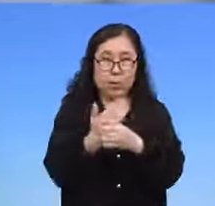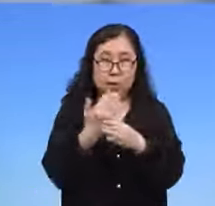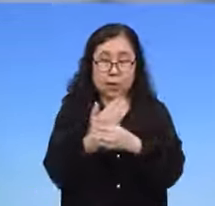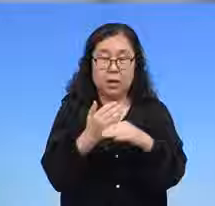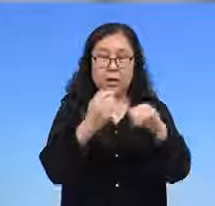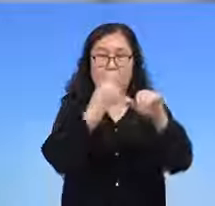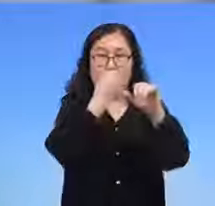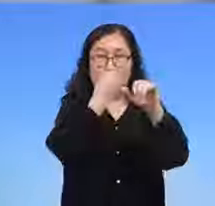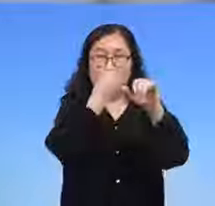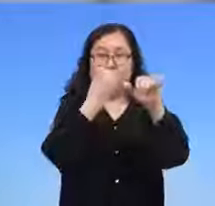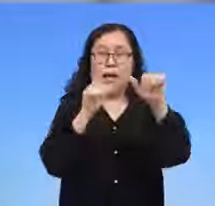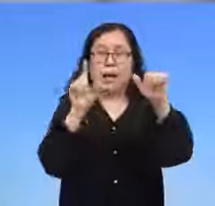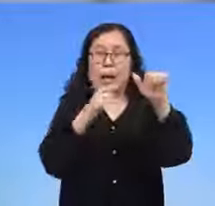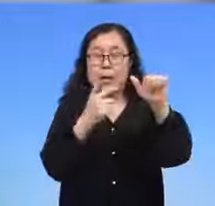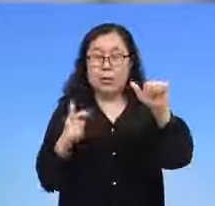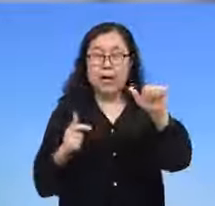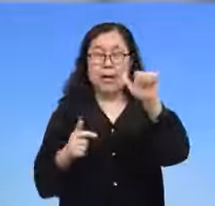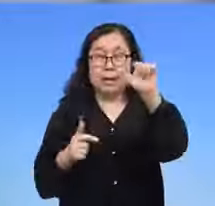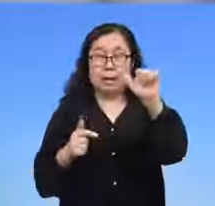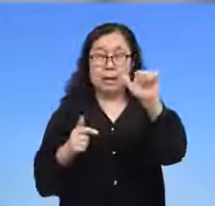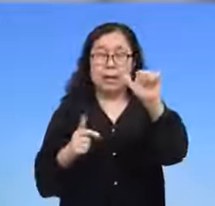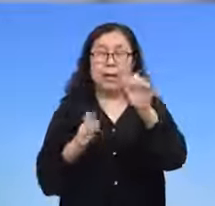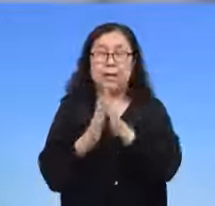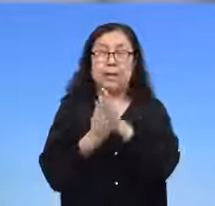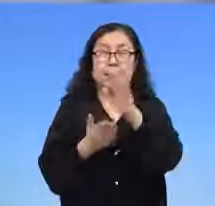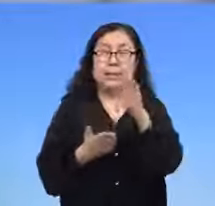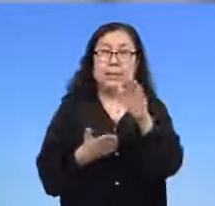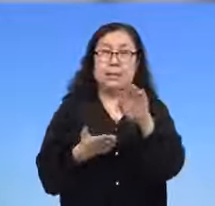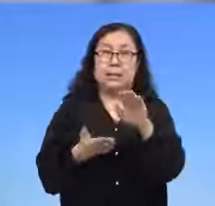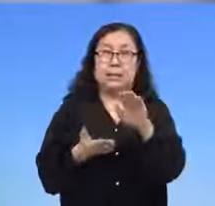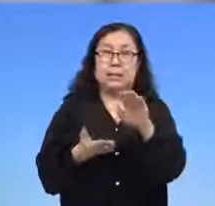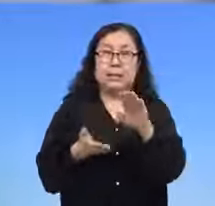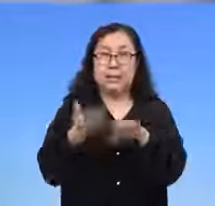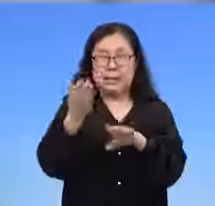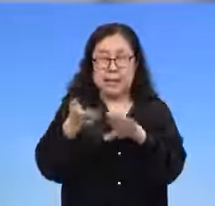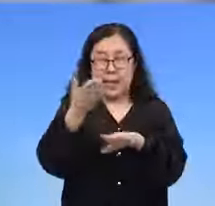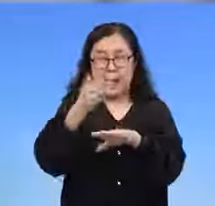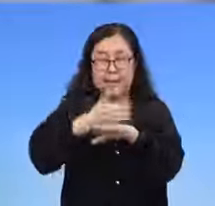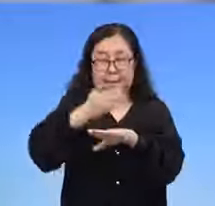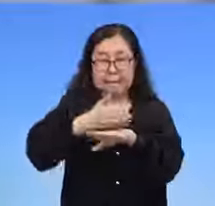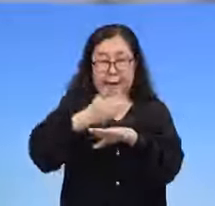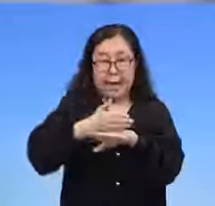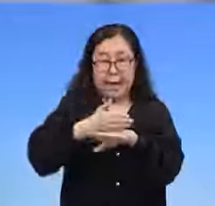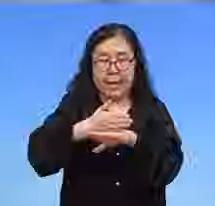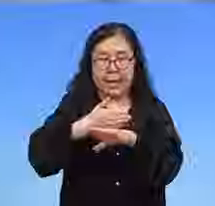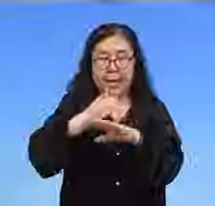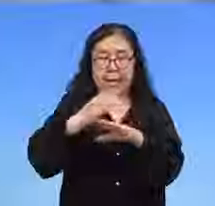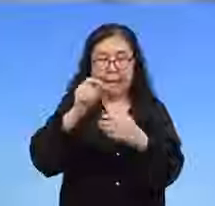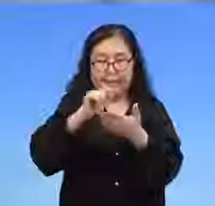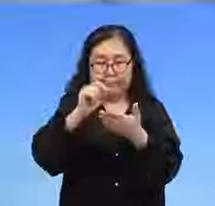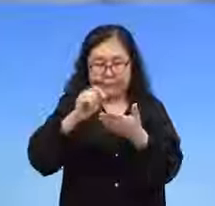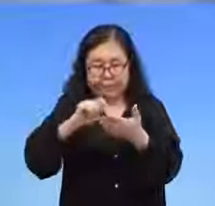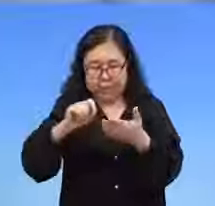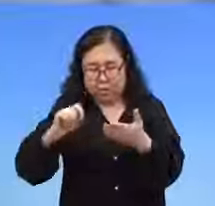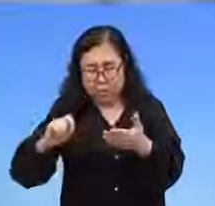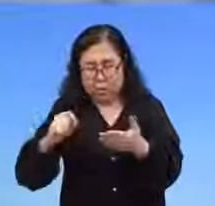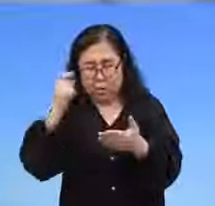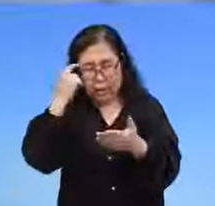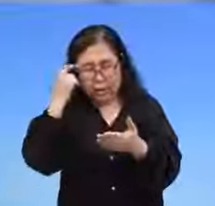다음에 5가 뭐라고요? 하루에 5가지 이상 감사거리를 한번 적으면서 그것을 좀 돌아보자는 겁니다.